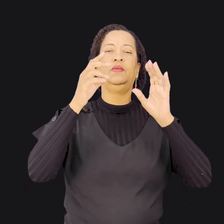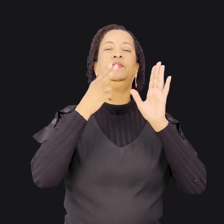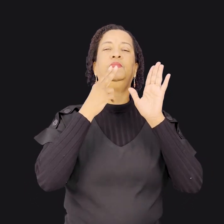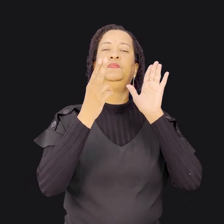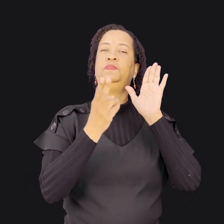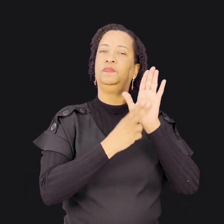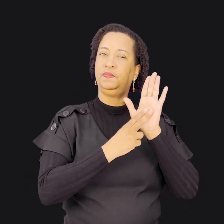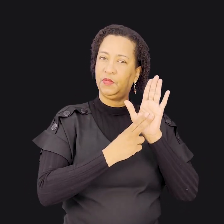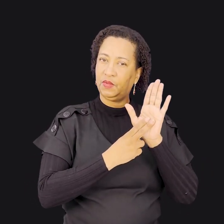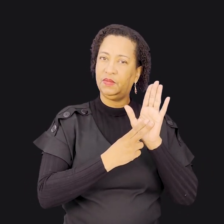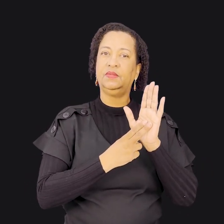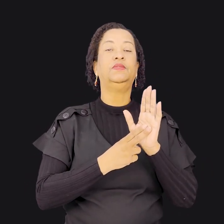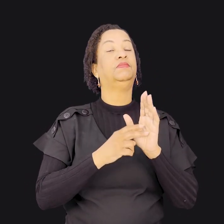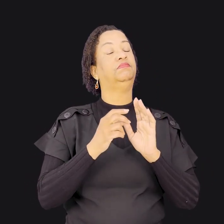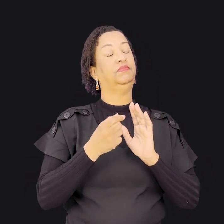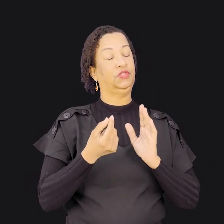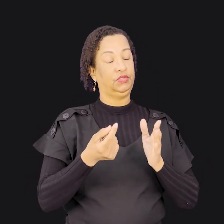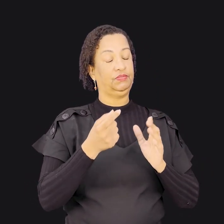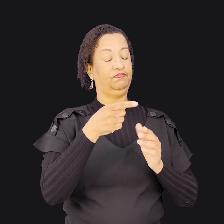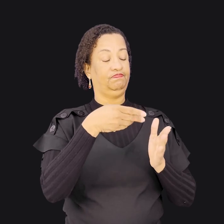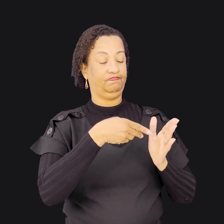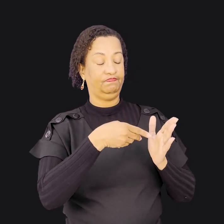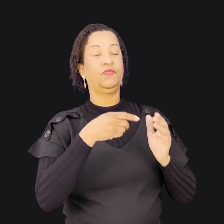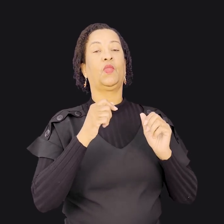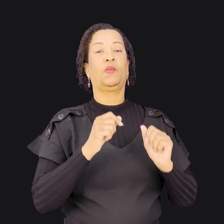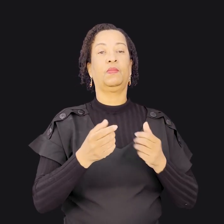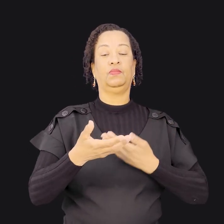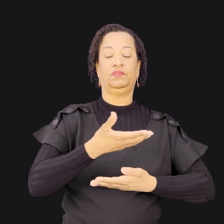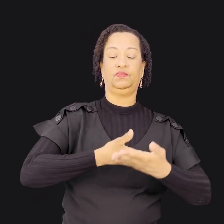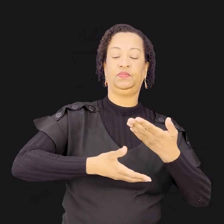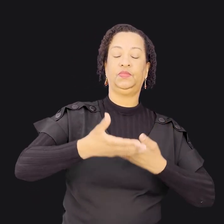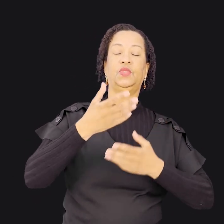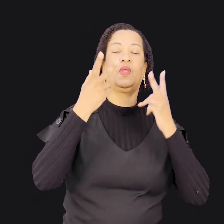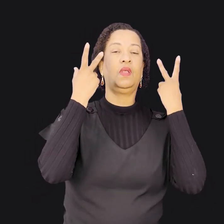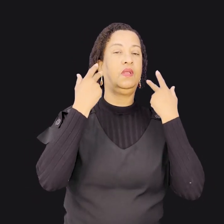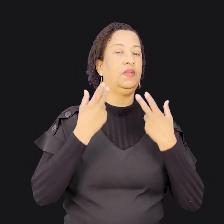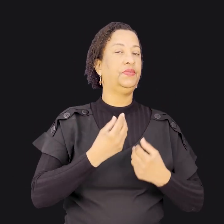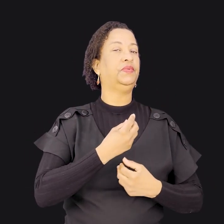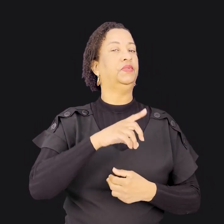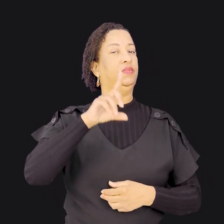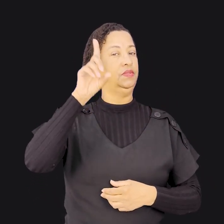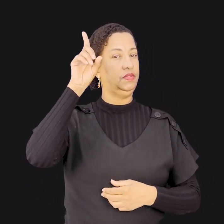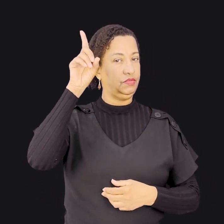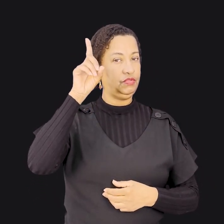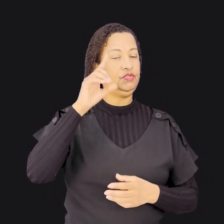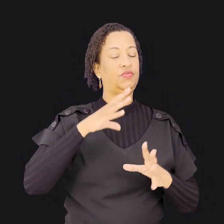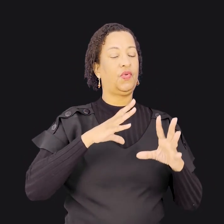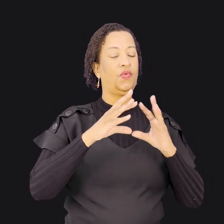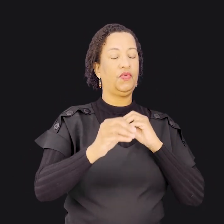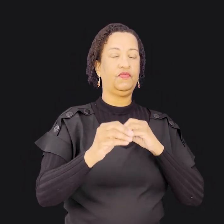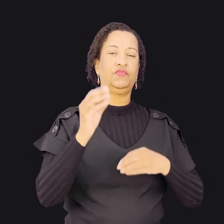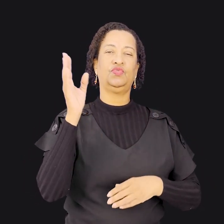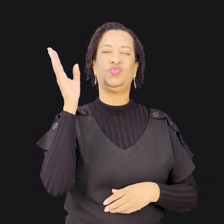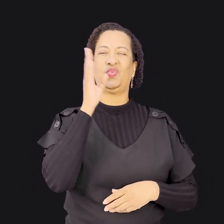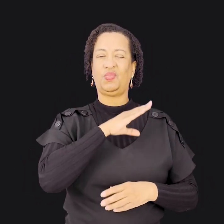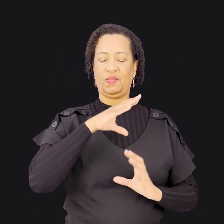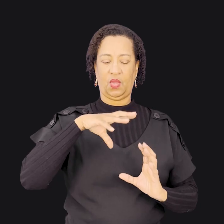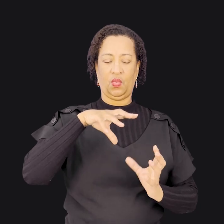preciosas promessas, para que por elas vocês se tornassem participantes da natureza divina e fugissem da corrupção que há no